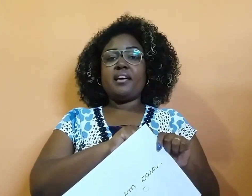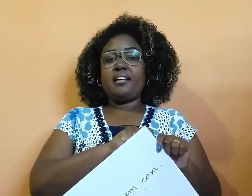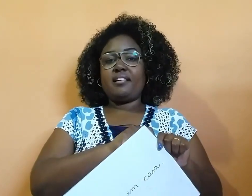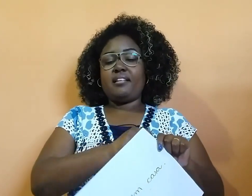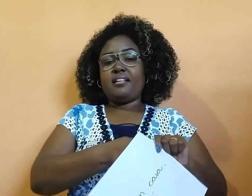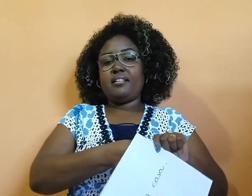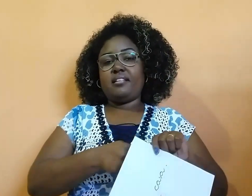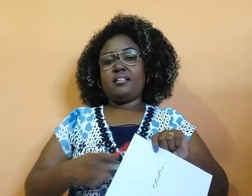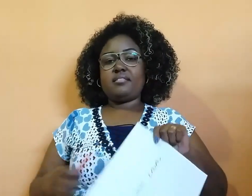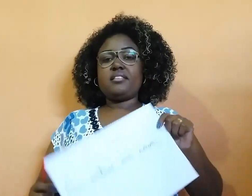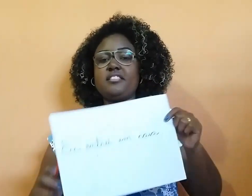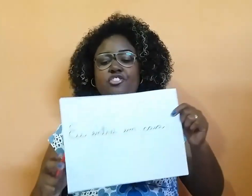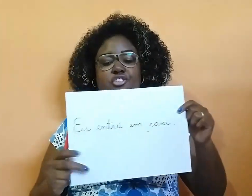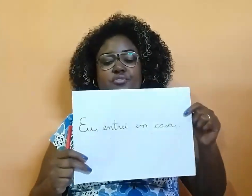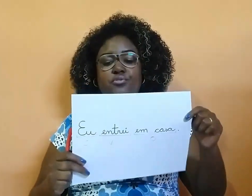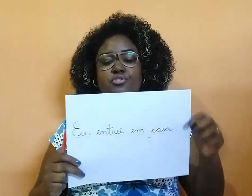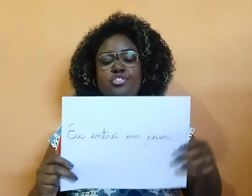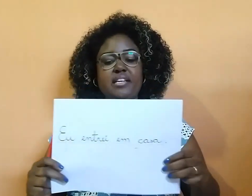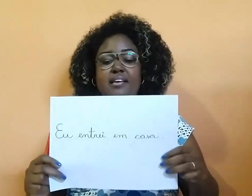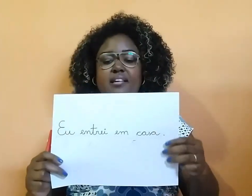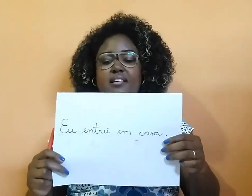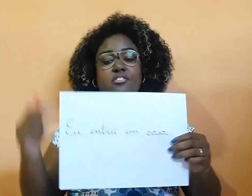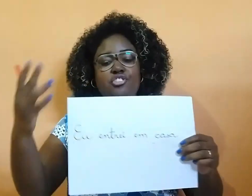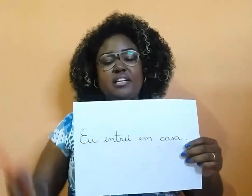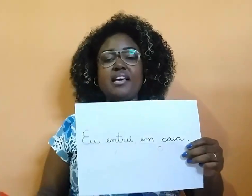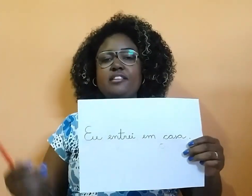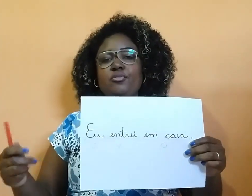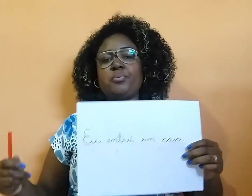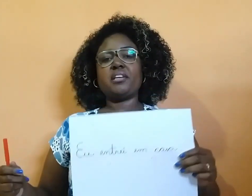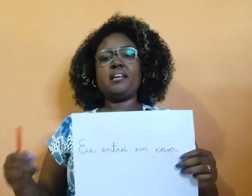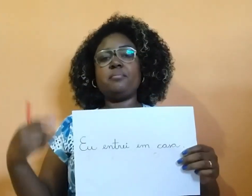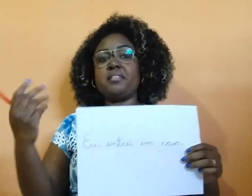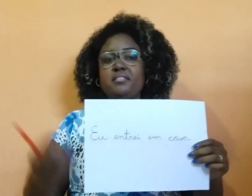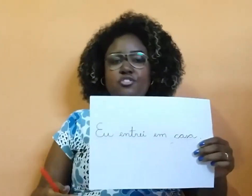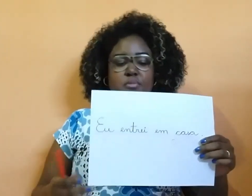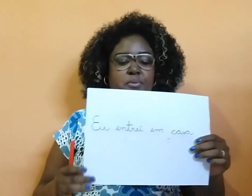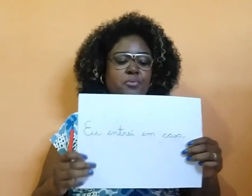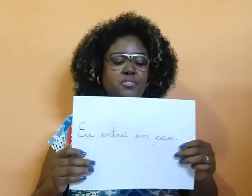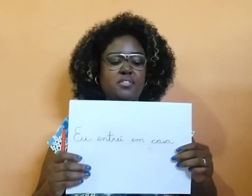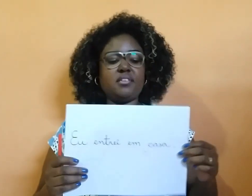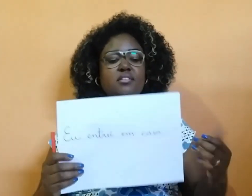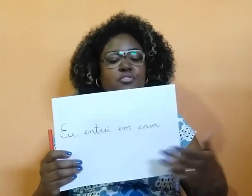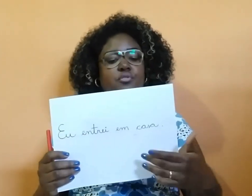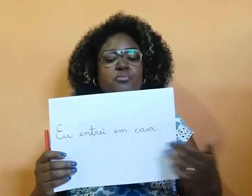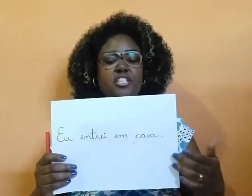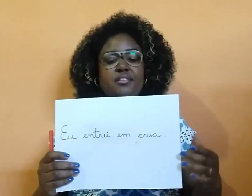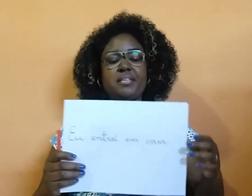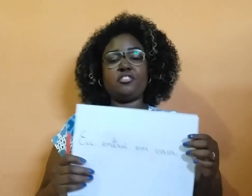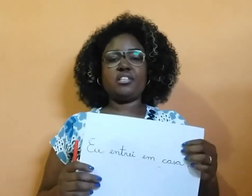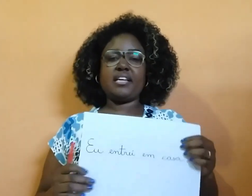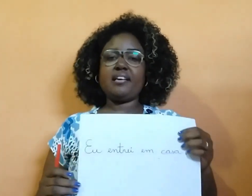é é transitivo direto é indireto porque ele precisa de uma proposição de objeto indireto